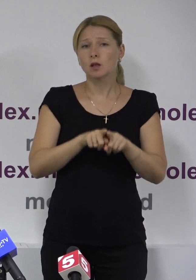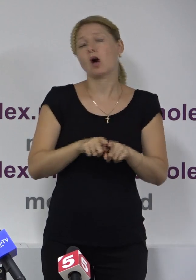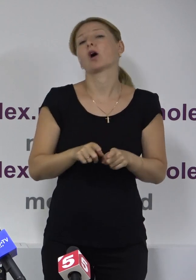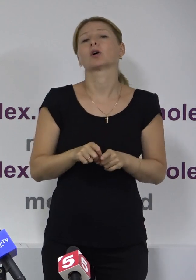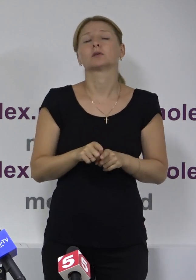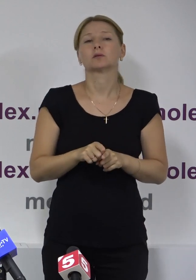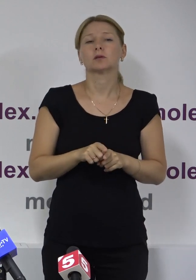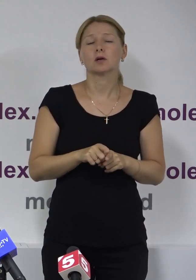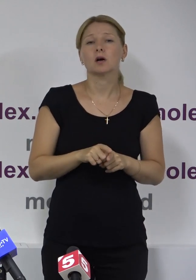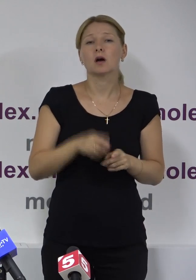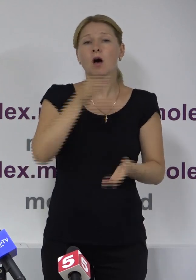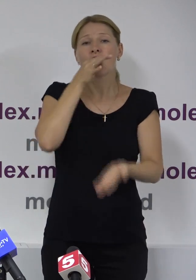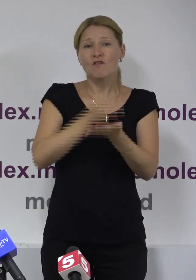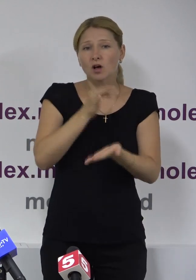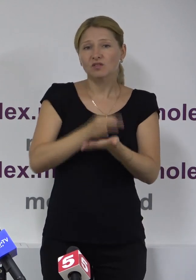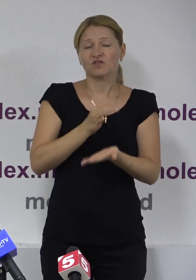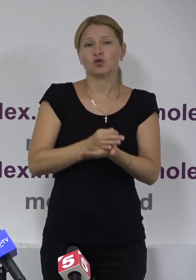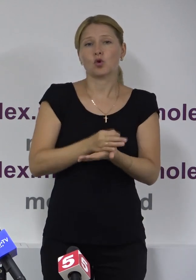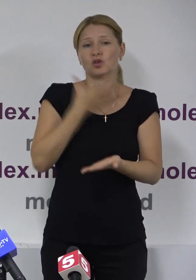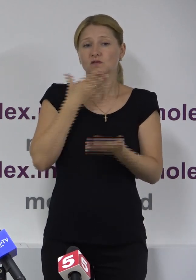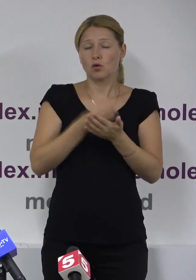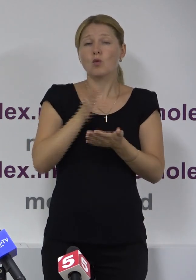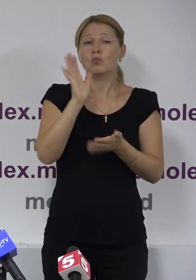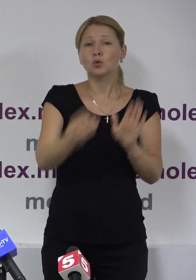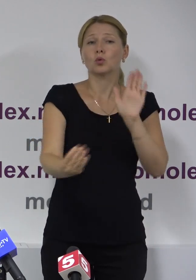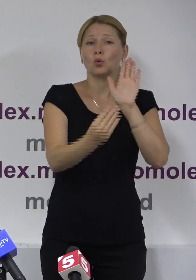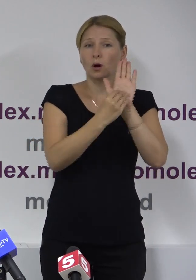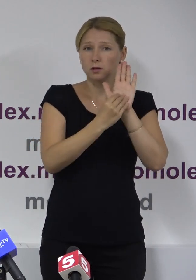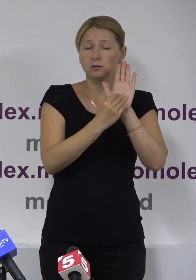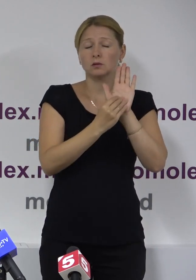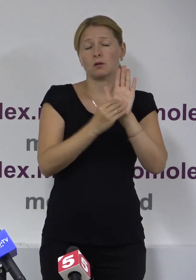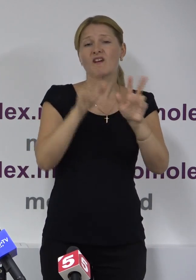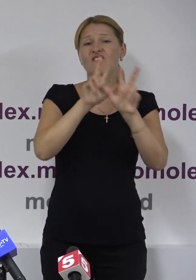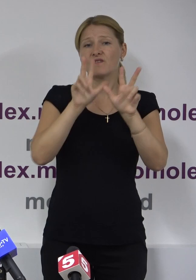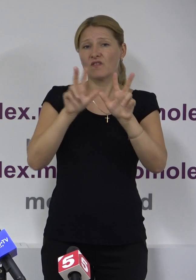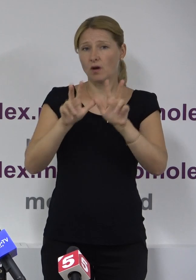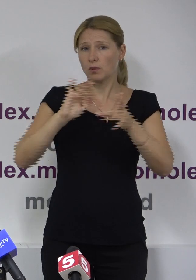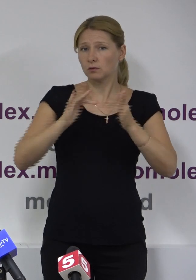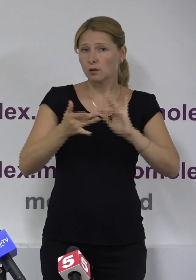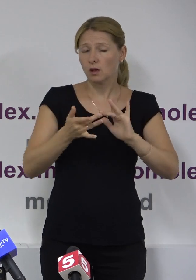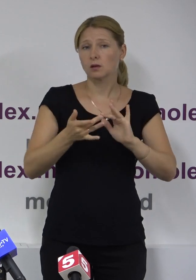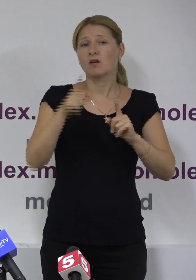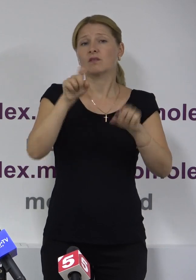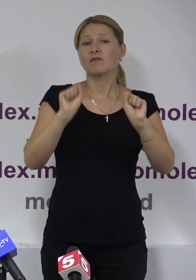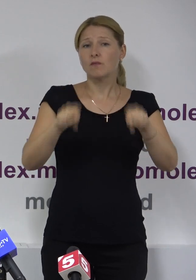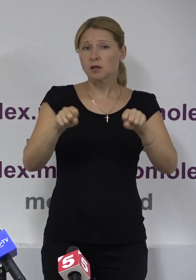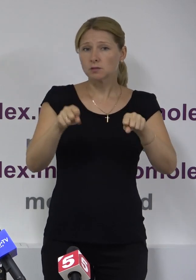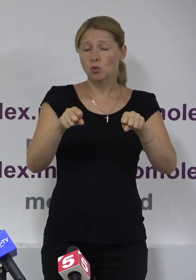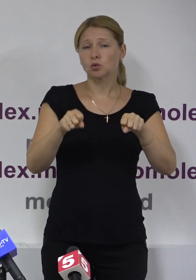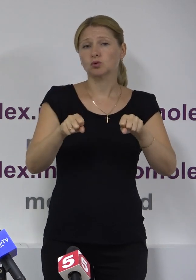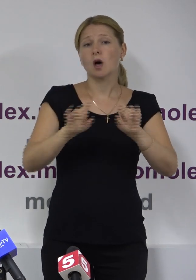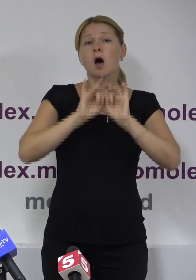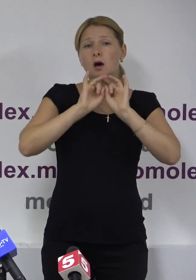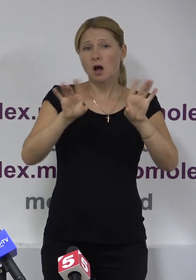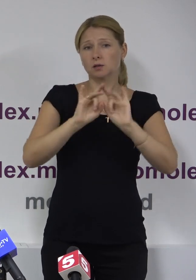în acest sens, în raportul de monitorizare, o să vedeți că sunt indicate și paginile web pe care o să aveți posibilitatea să ne